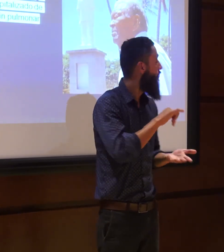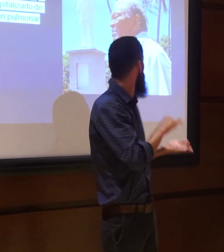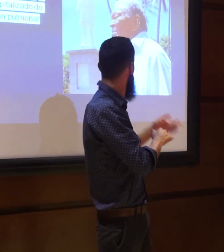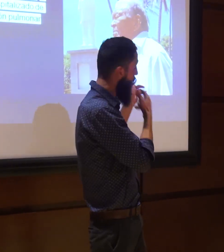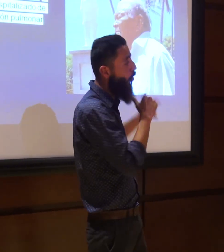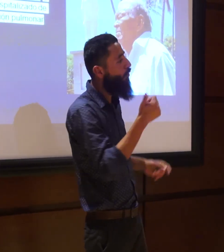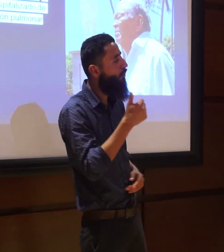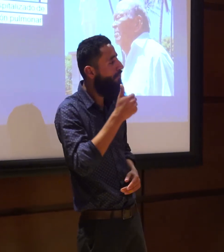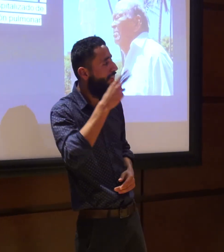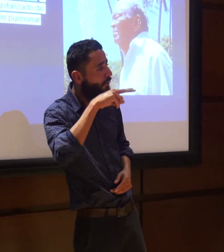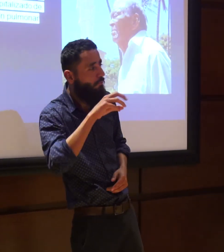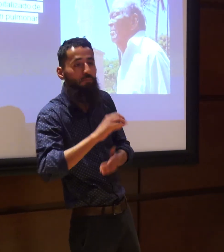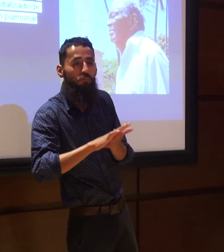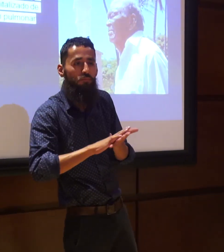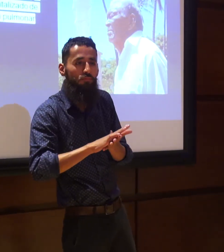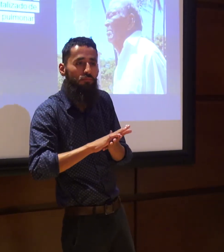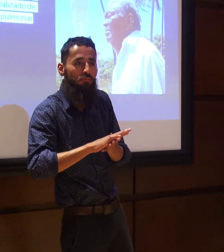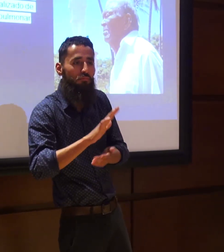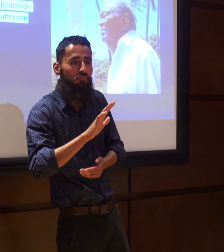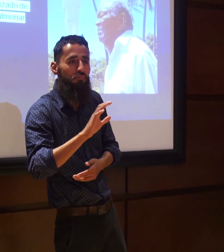esta es la seña, sí.